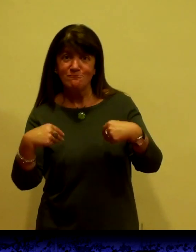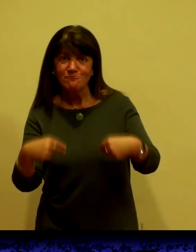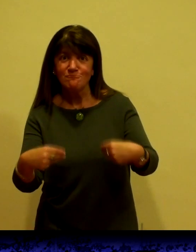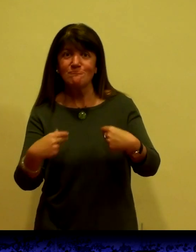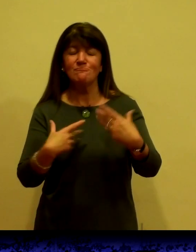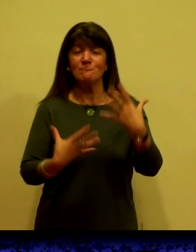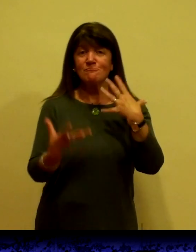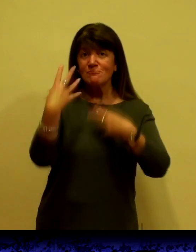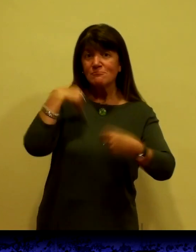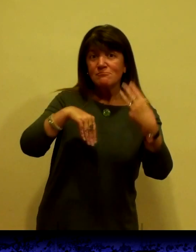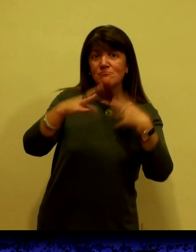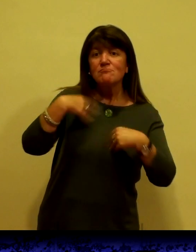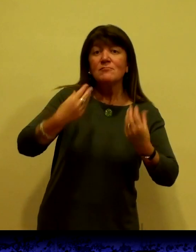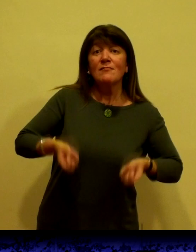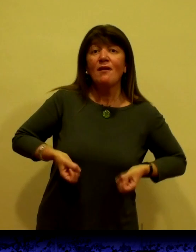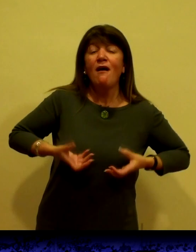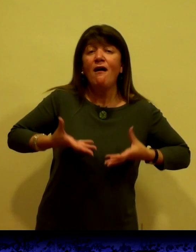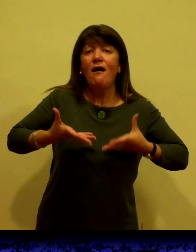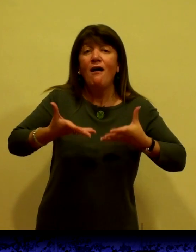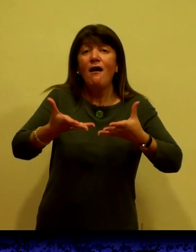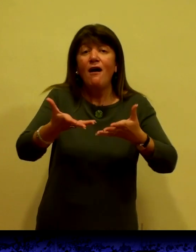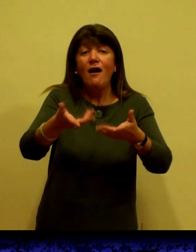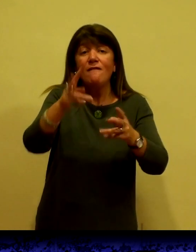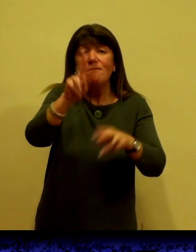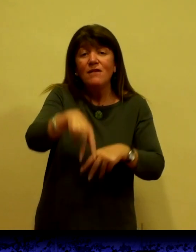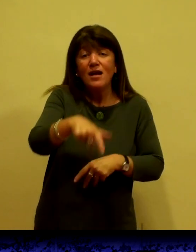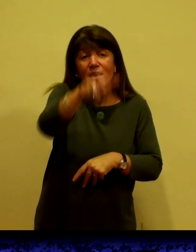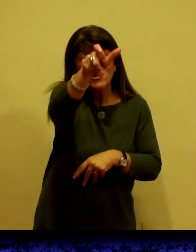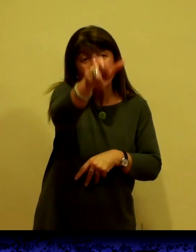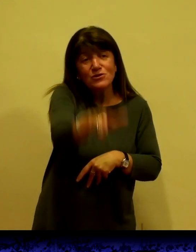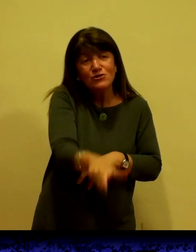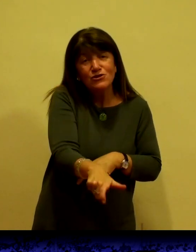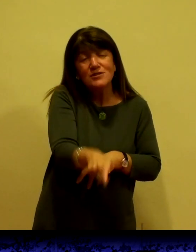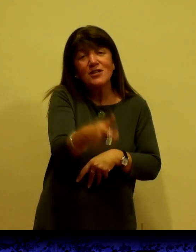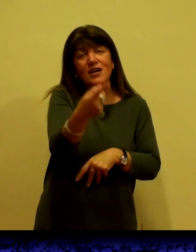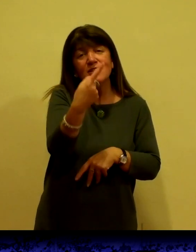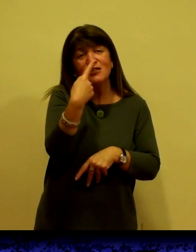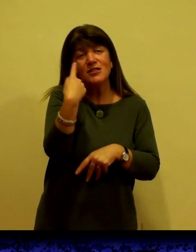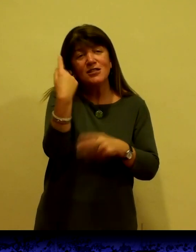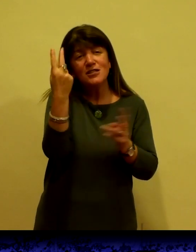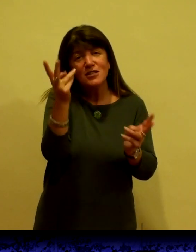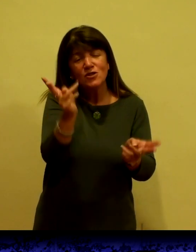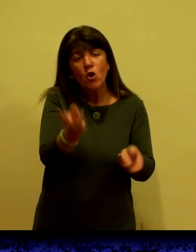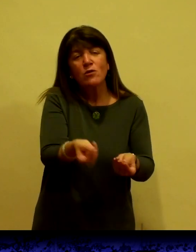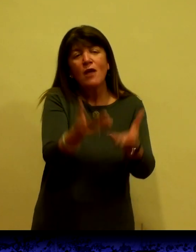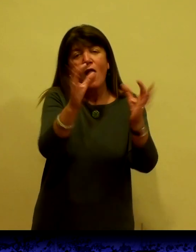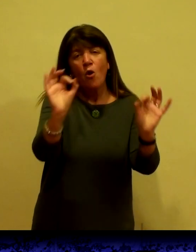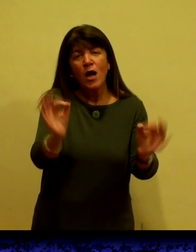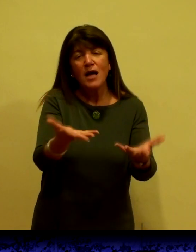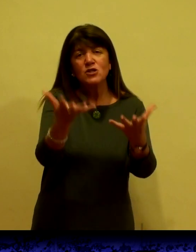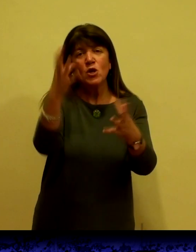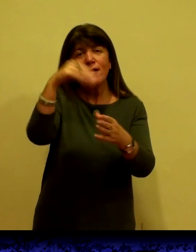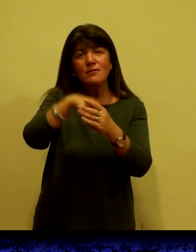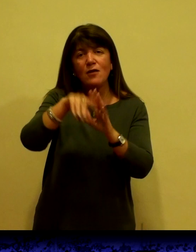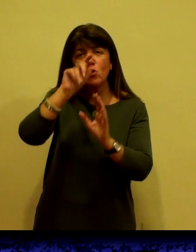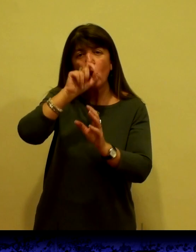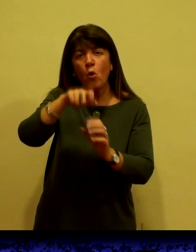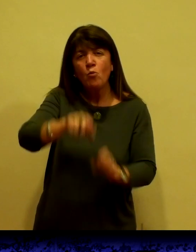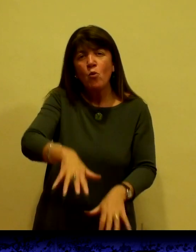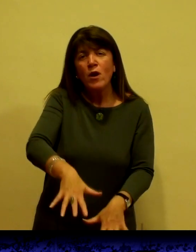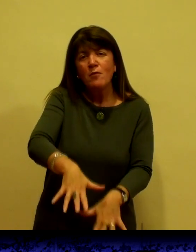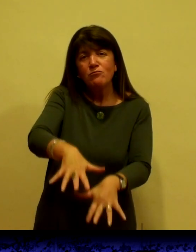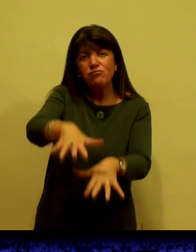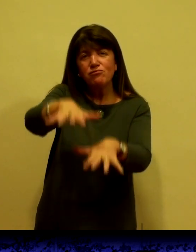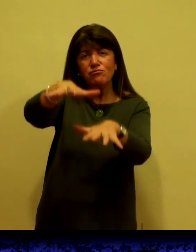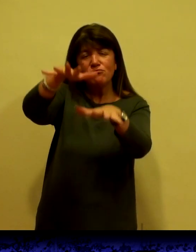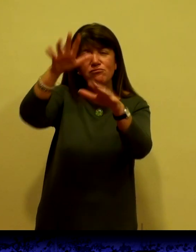eccetera, produca occasioni di cittadinanza attiva, produca occasioni di crescita in comune, perché ci si